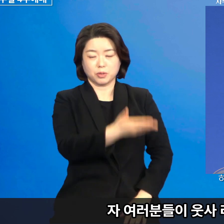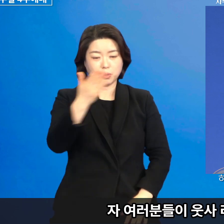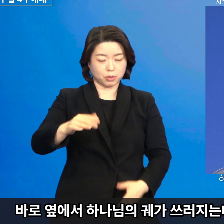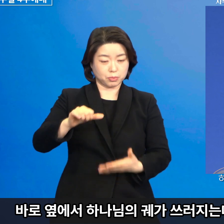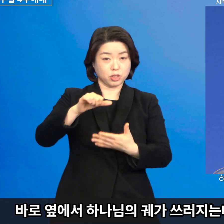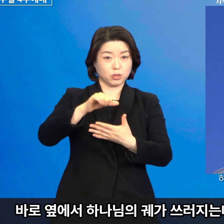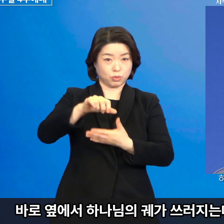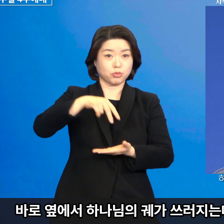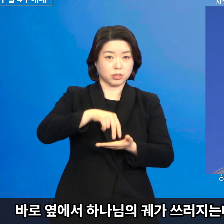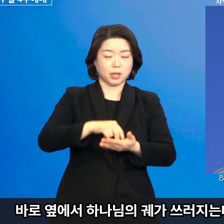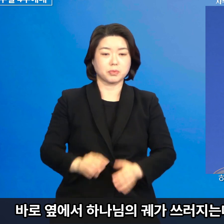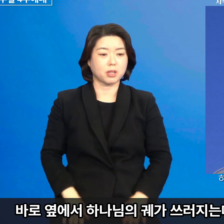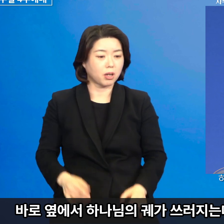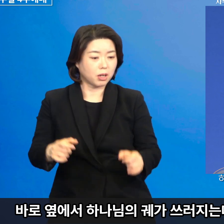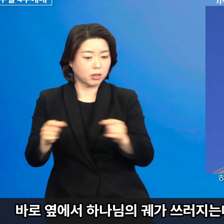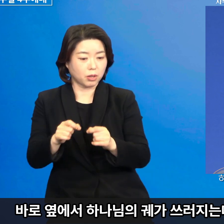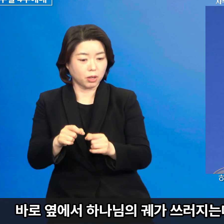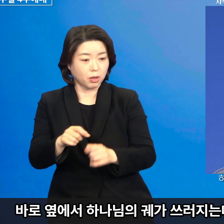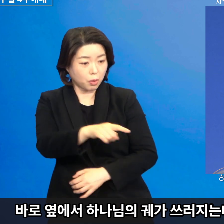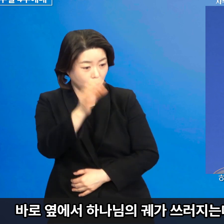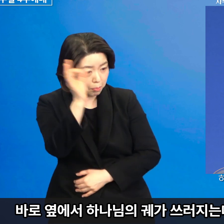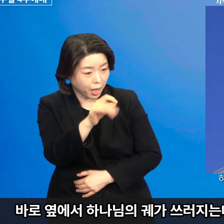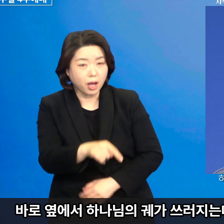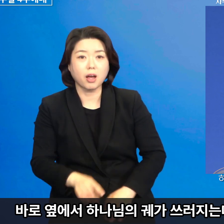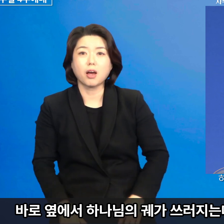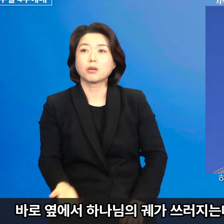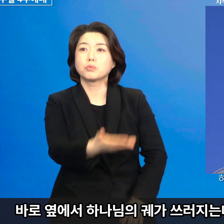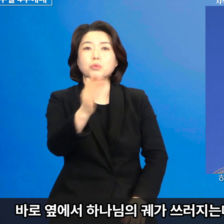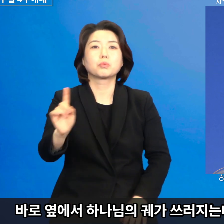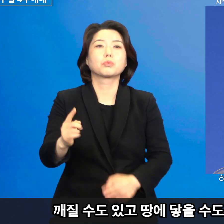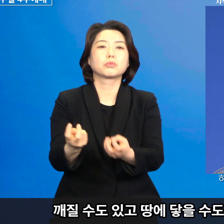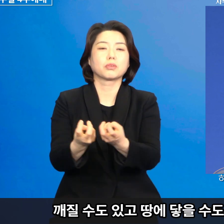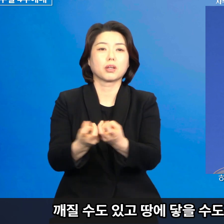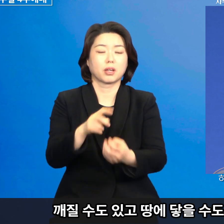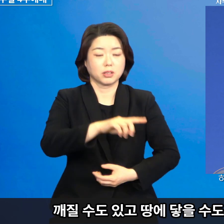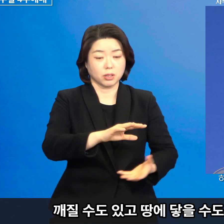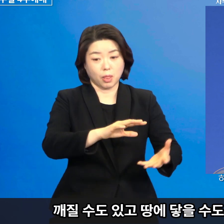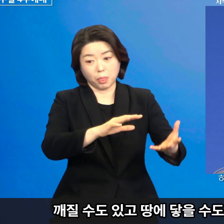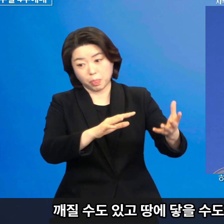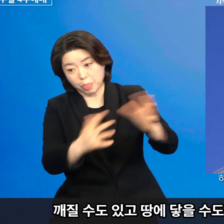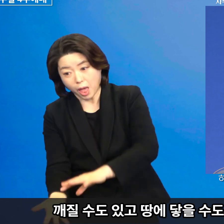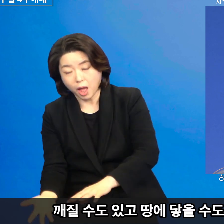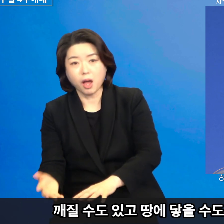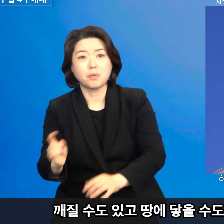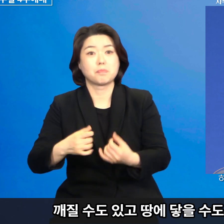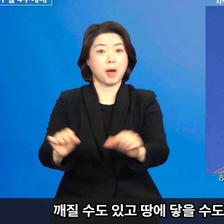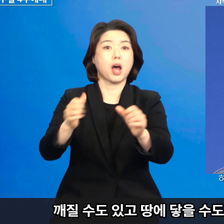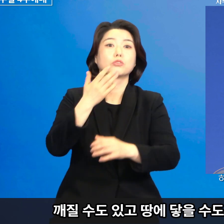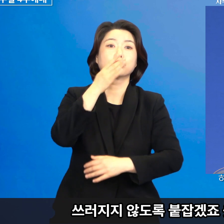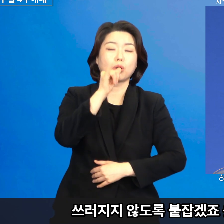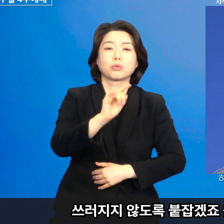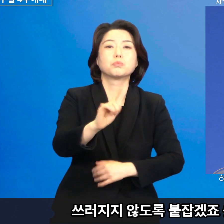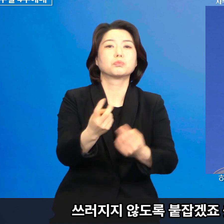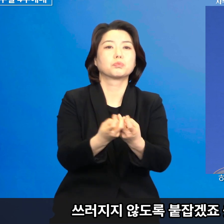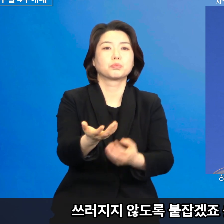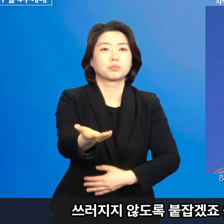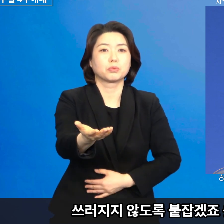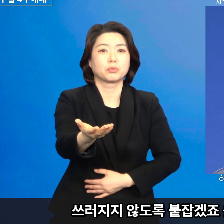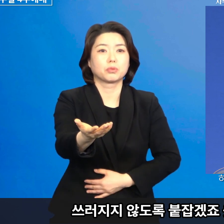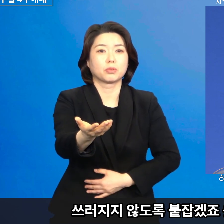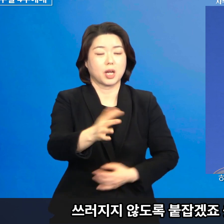봅시다. 바로 옆에서 하나님의 궤가 쓰러지는데 이러면 뭐 이게 문제가 될 수도 있죠. 깨질 수도 있고 뭐 땅이 닿을 수도 있으니 어떻게 하겠습니까? 쓰러지지